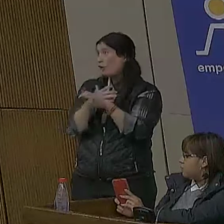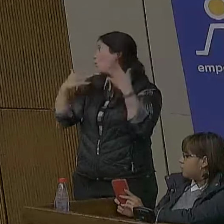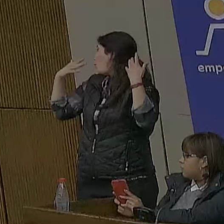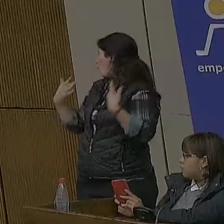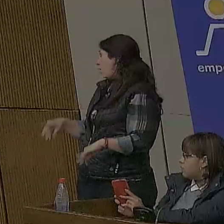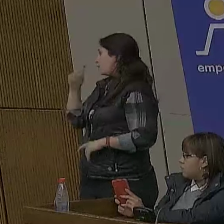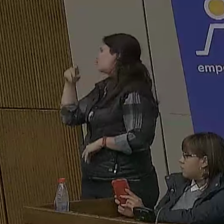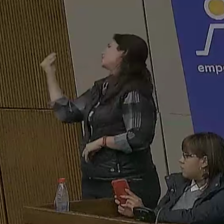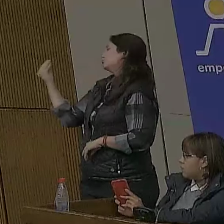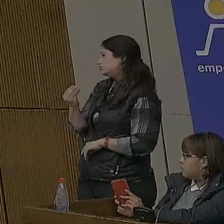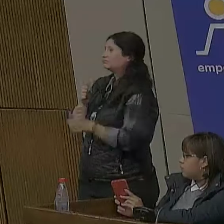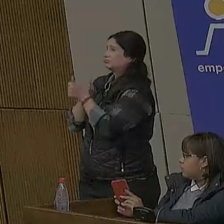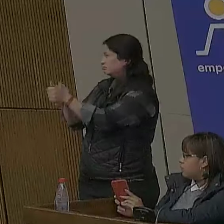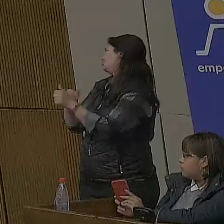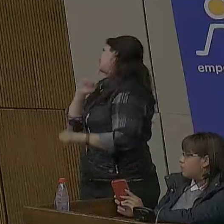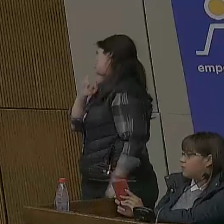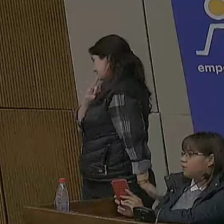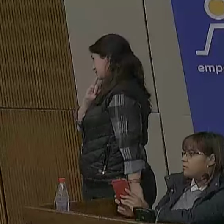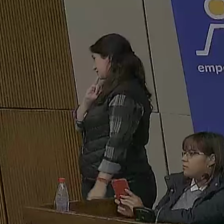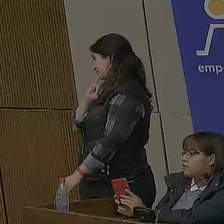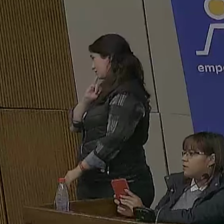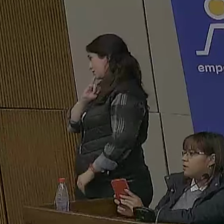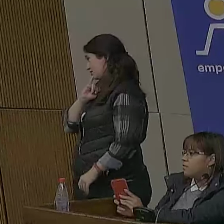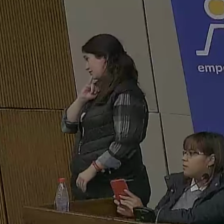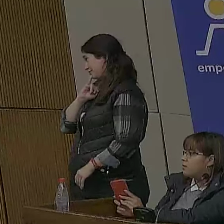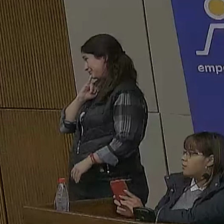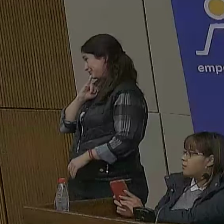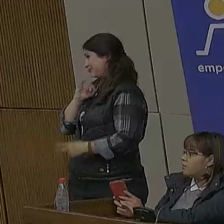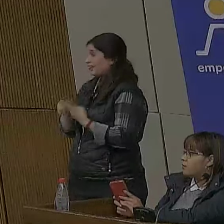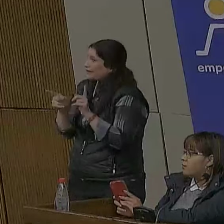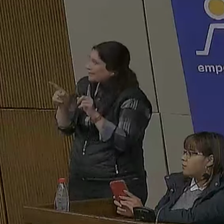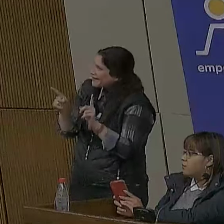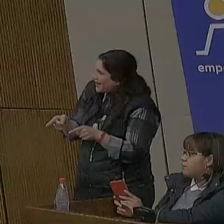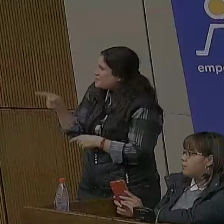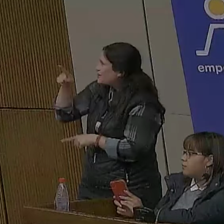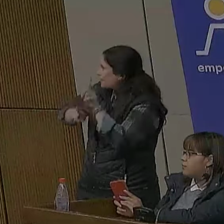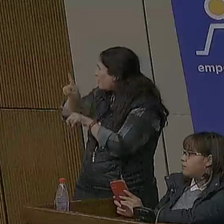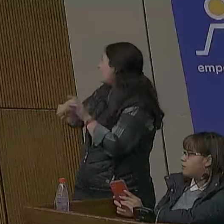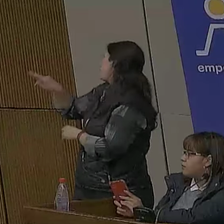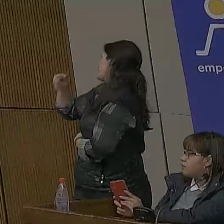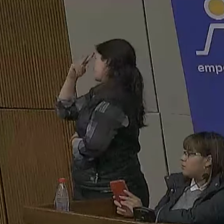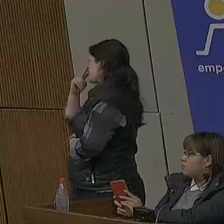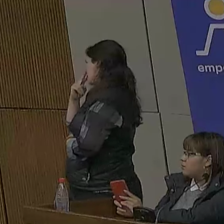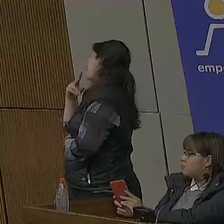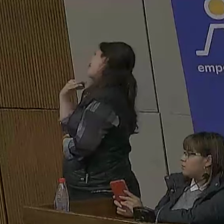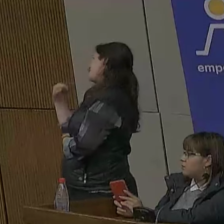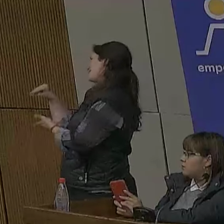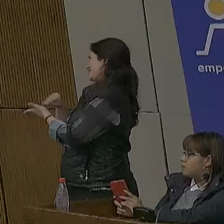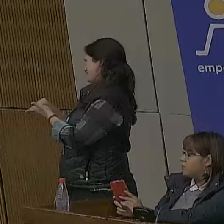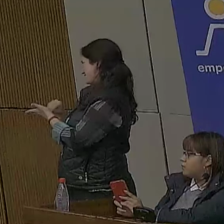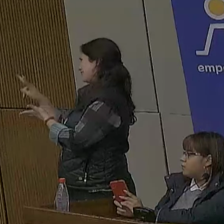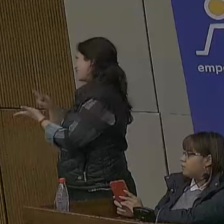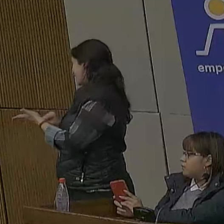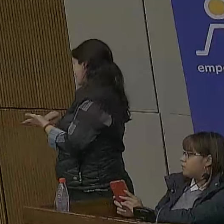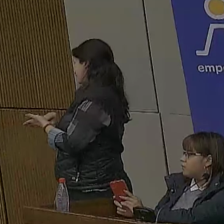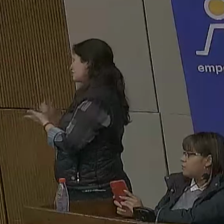ella, por ejemplo, la del sector de discapacidad auditiva, ella necesita un intérprete para que se la acompañe en todo, ya dentro del trabajo o algunas cosas.